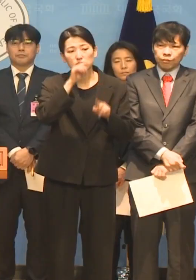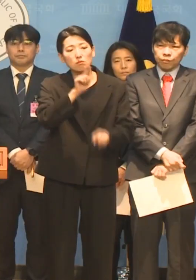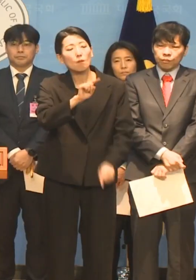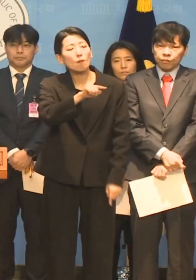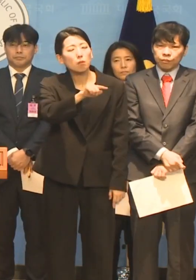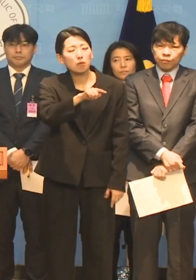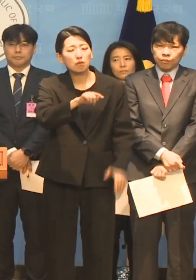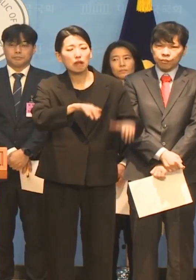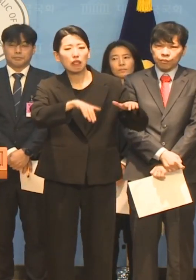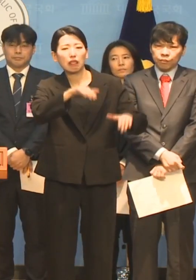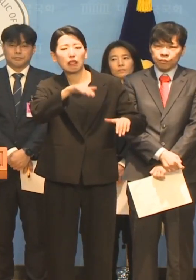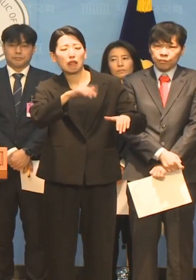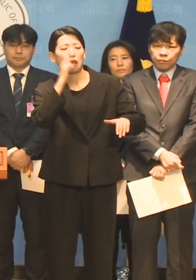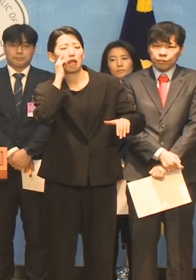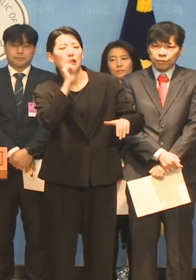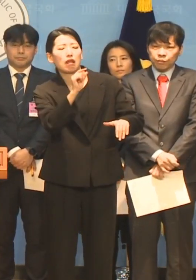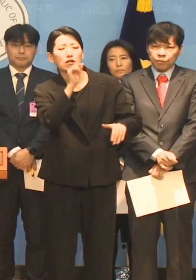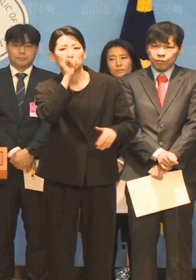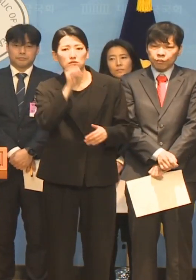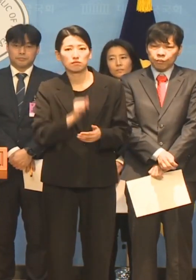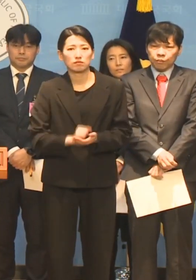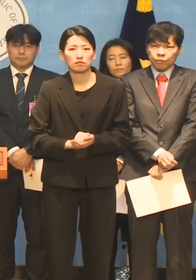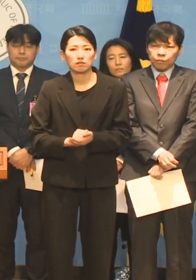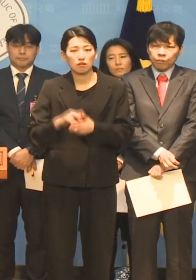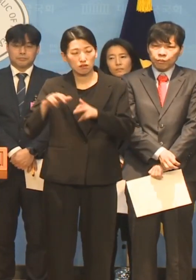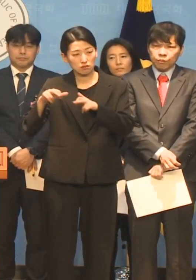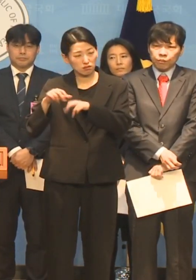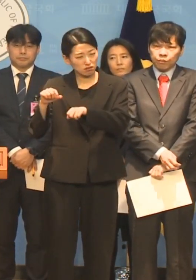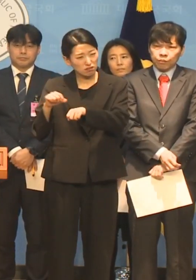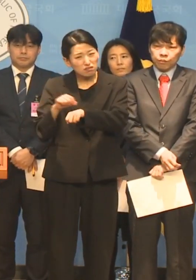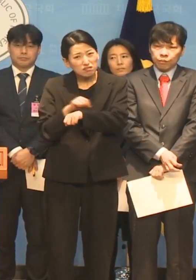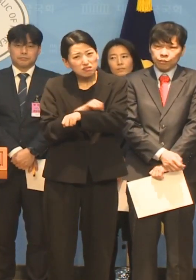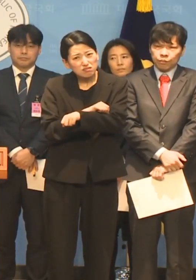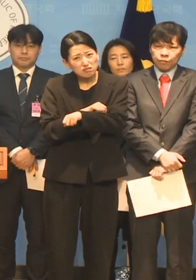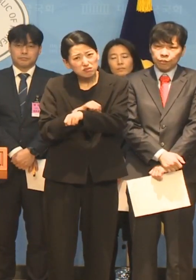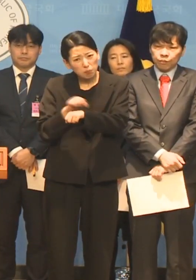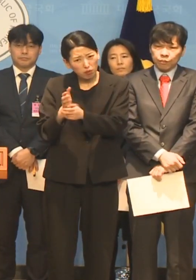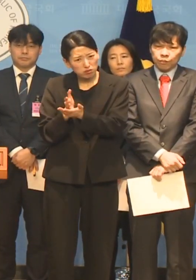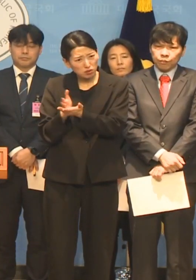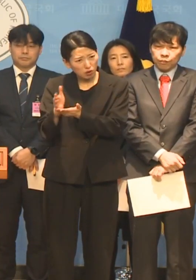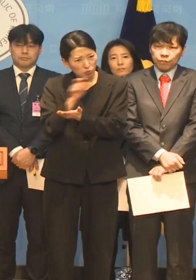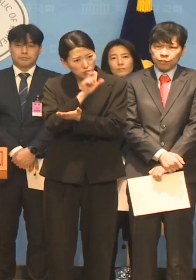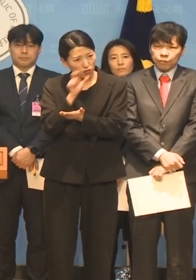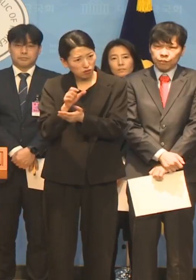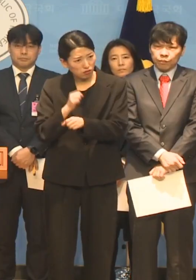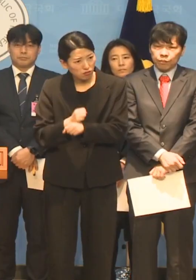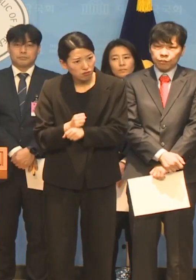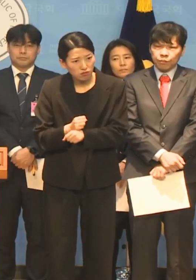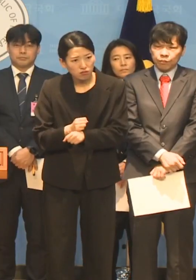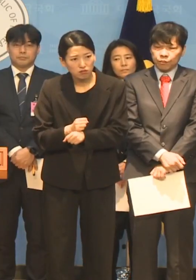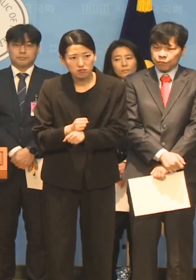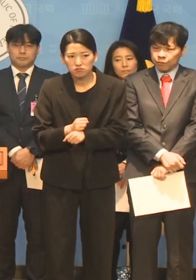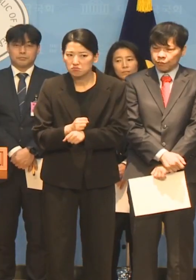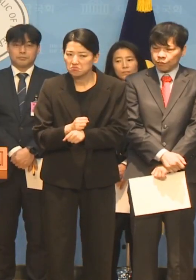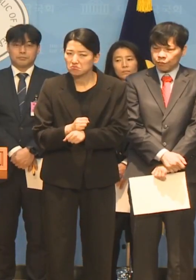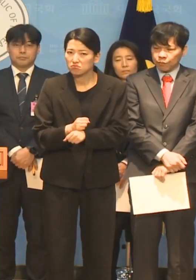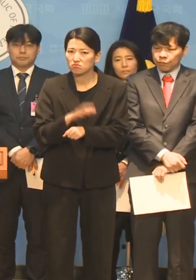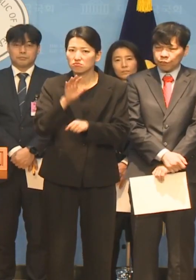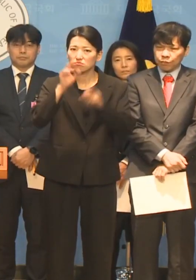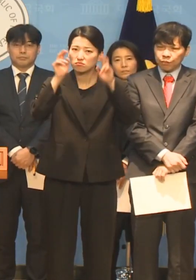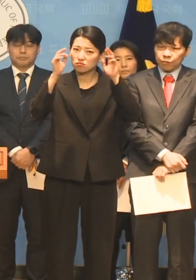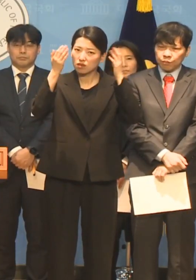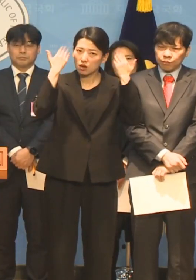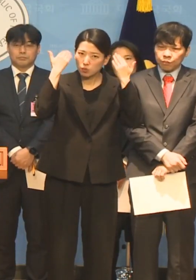행위도 있습니다. 장애 특별 전형까지 갈 것도 없이 학교와 직장에 들어가기